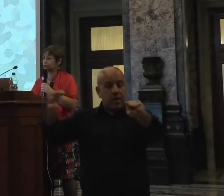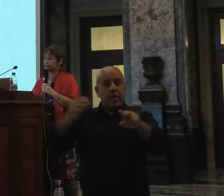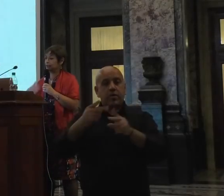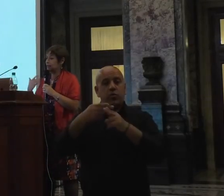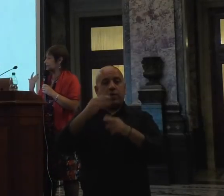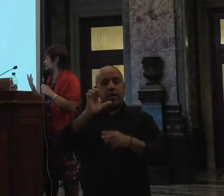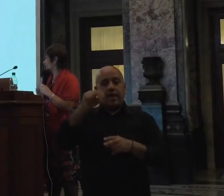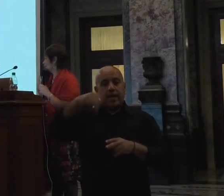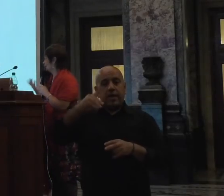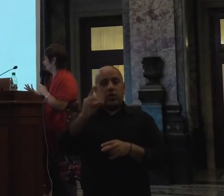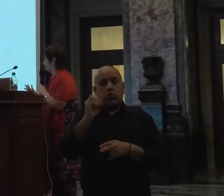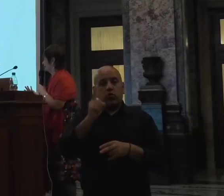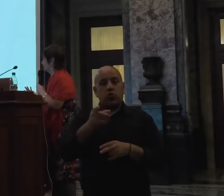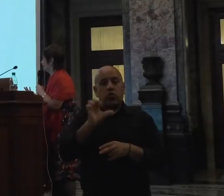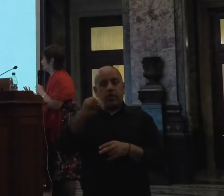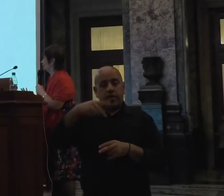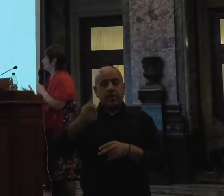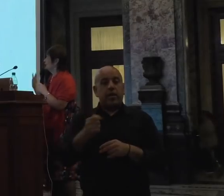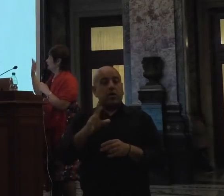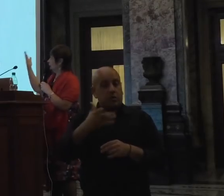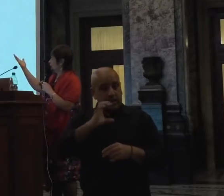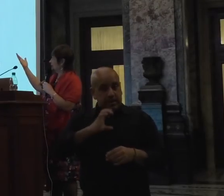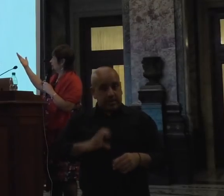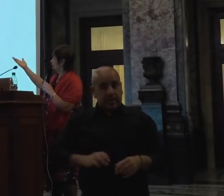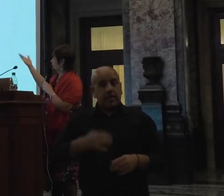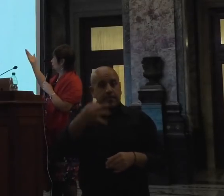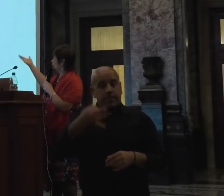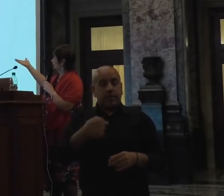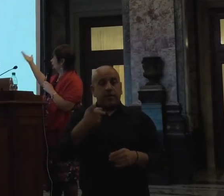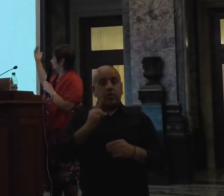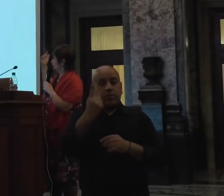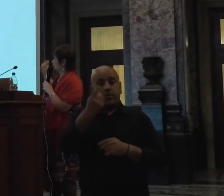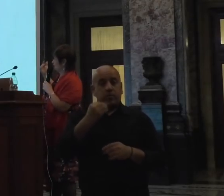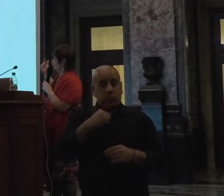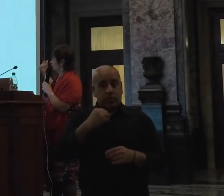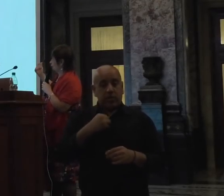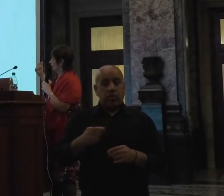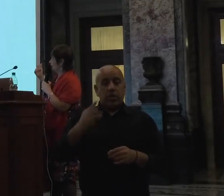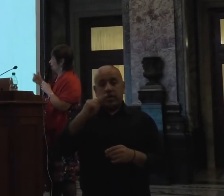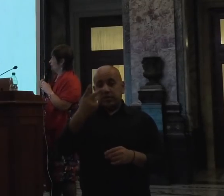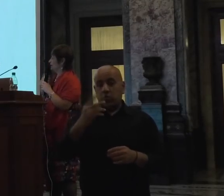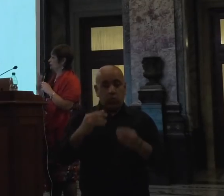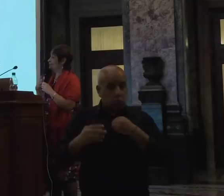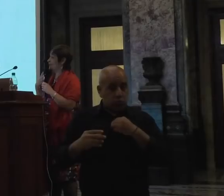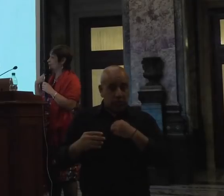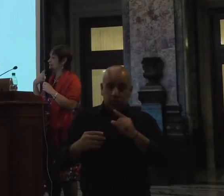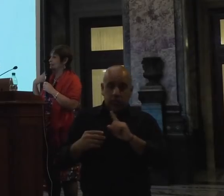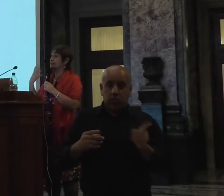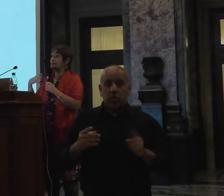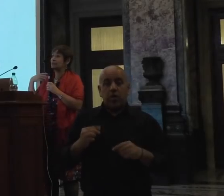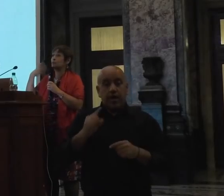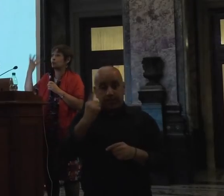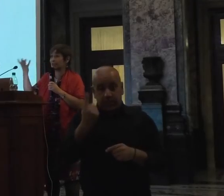y exógena han estado muy bien caracterizados. Como dije, el primero es voluntario, el segundo es involuntario. El primero